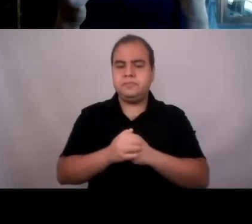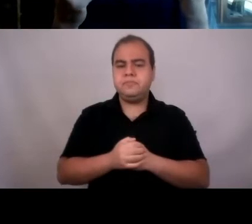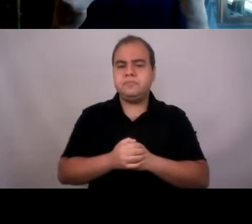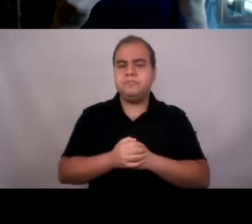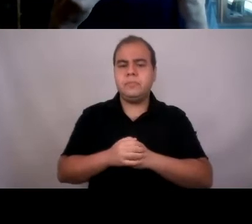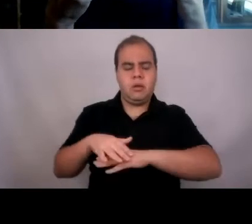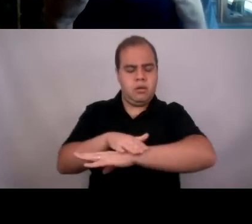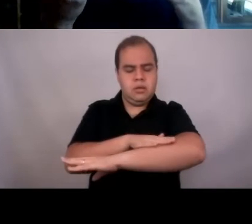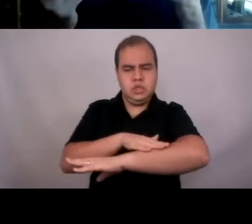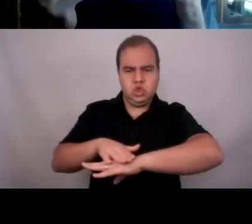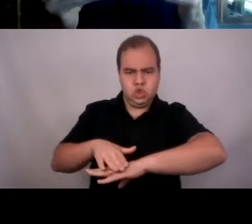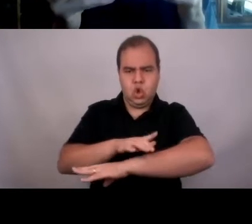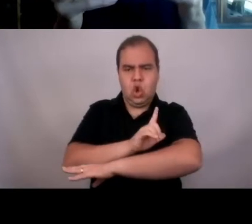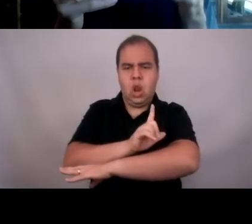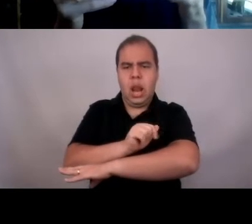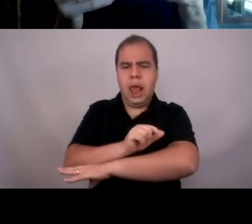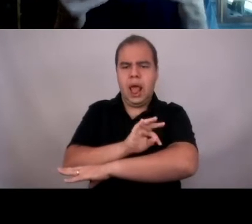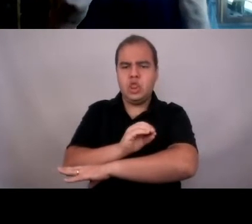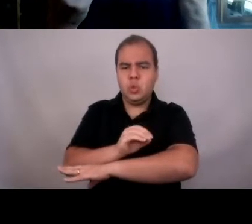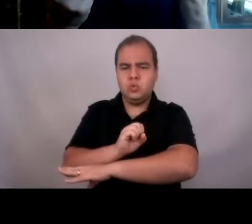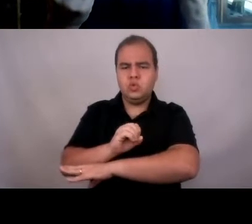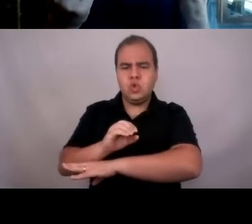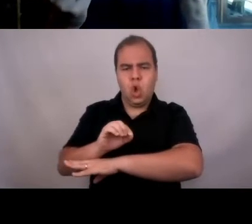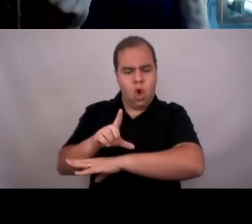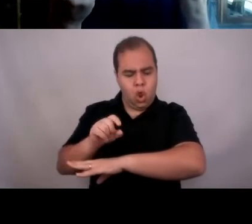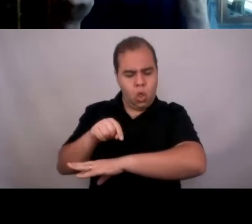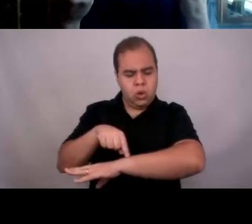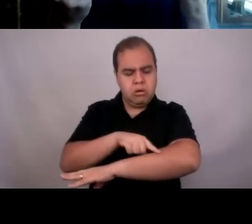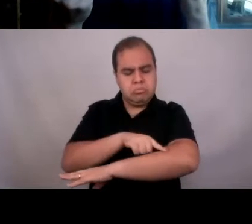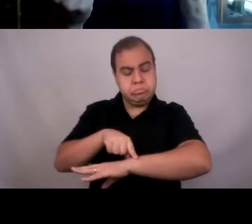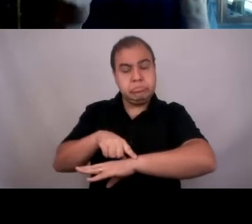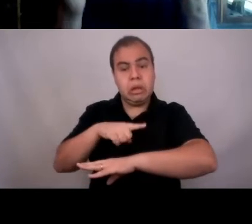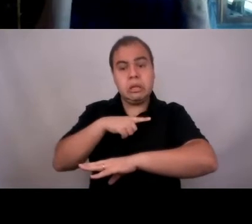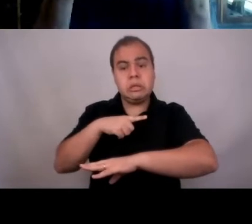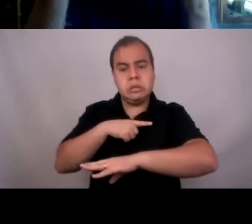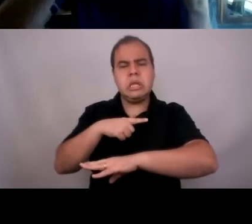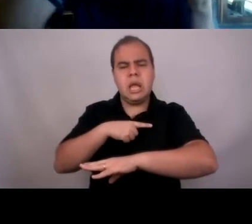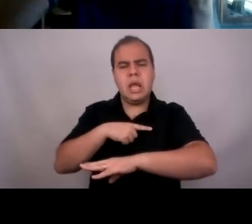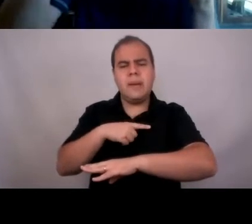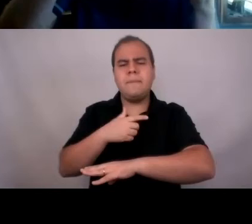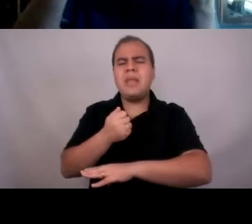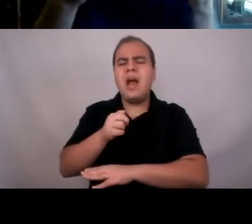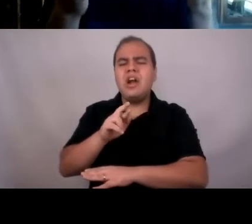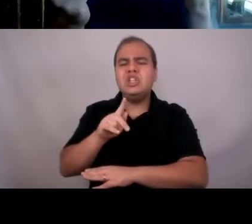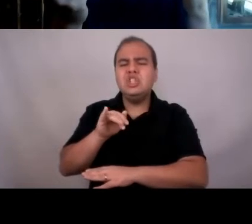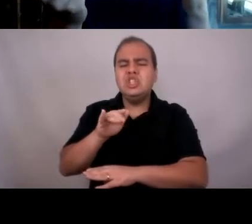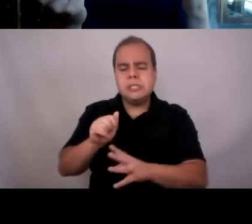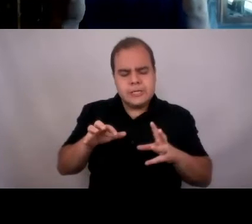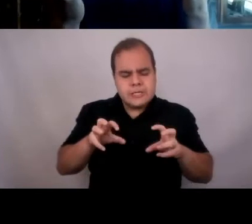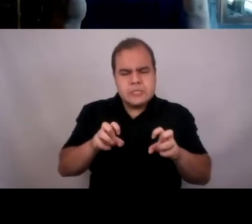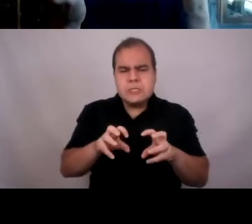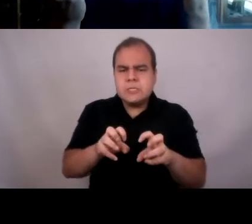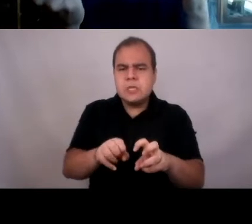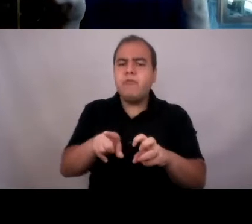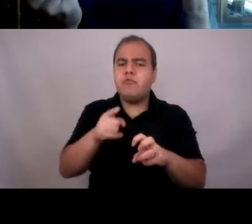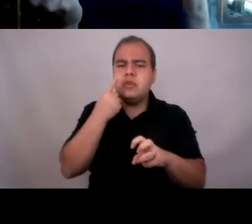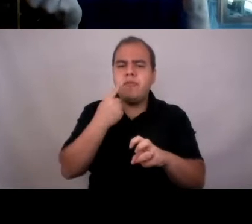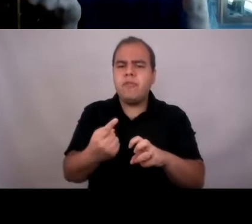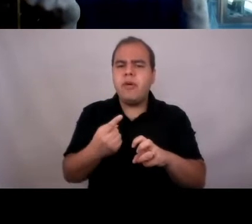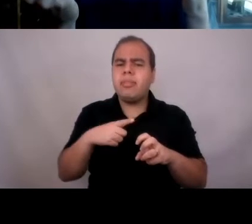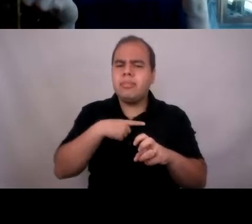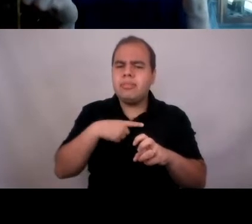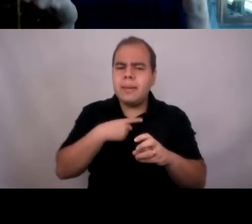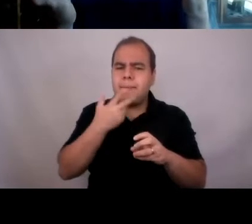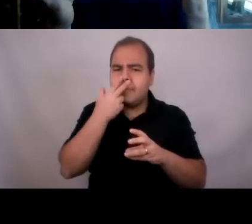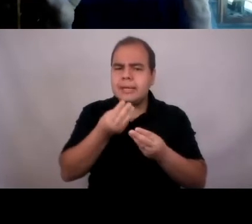ele é um solo de base argilosa, é um solo que tem uma característica, que se você fizer uma amostragem, ele tem uma proporção